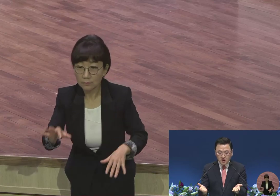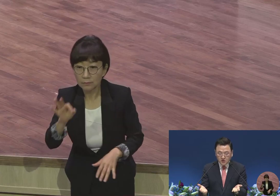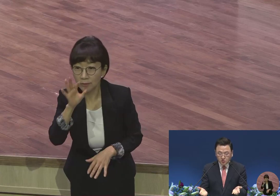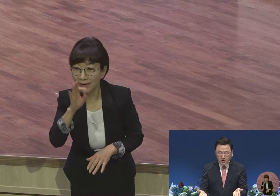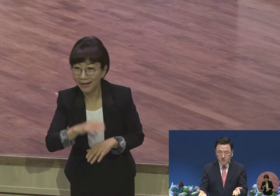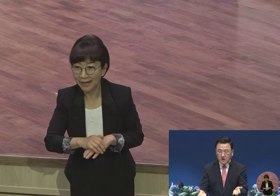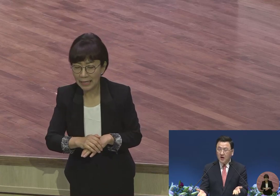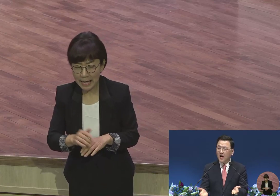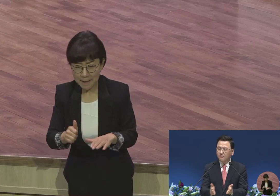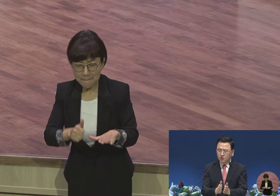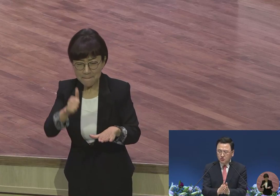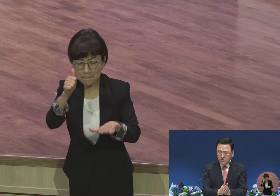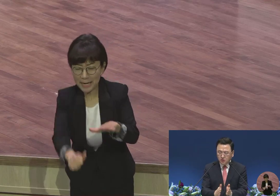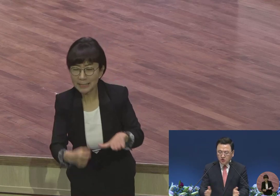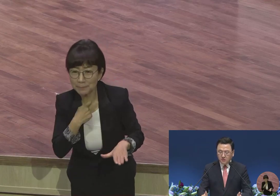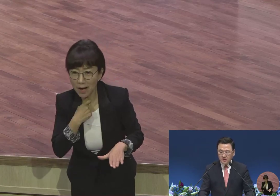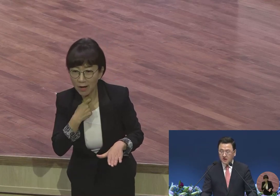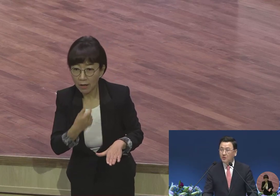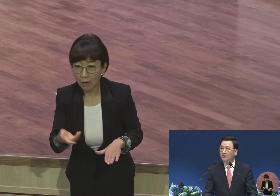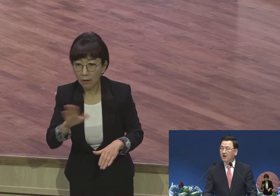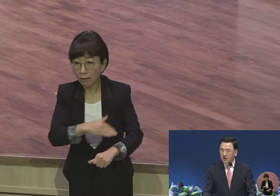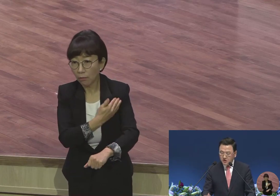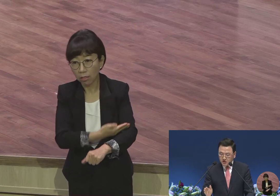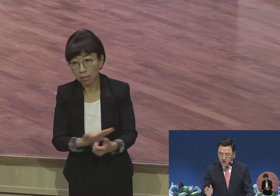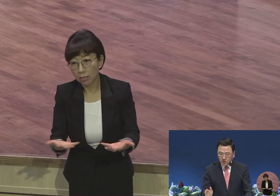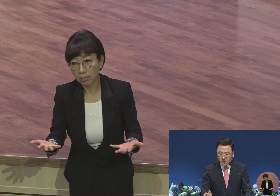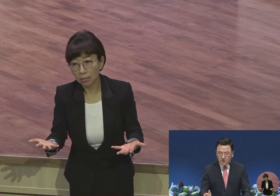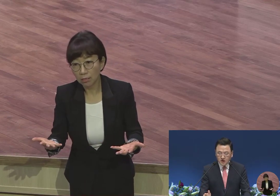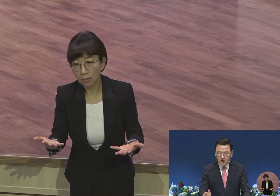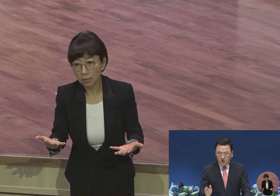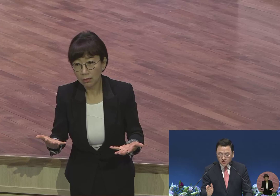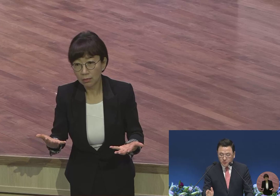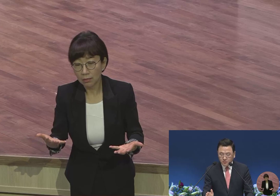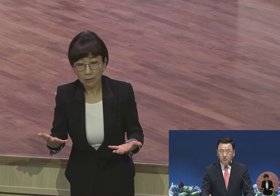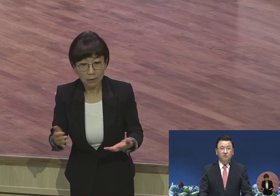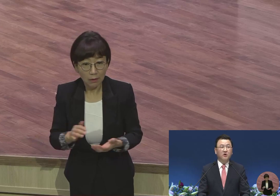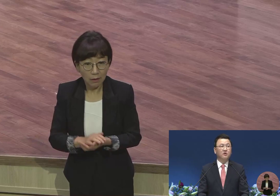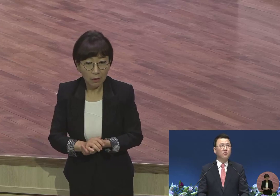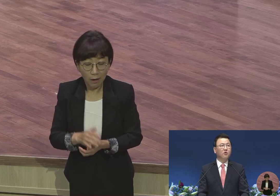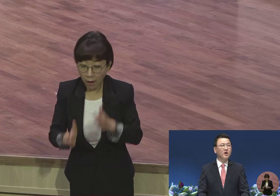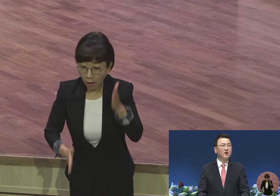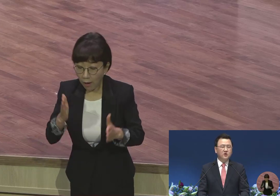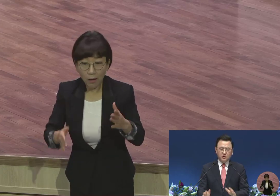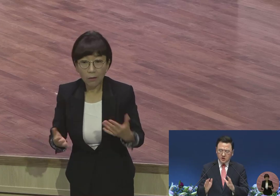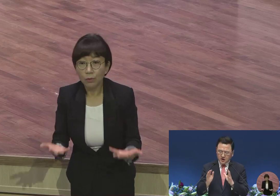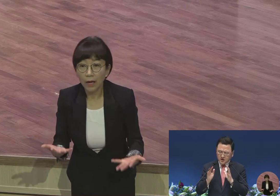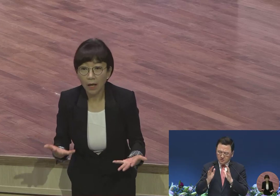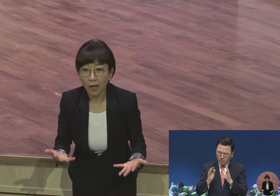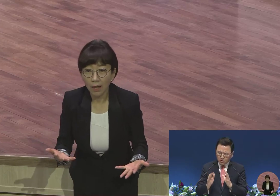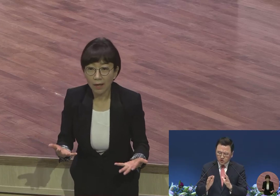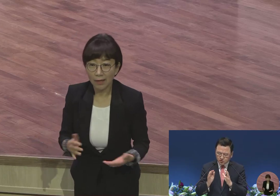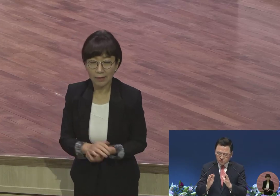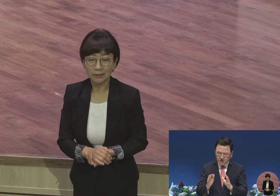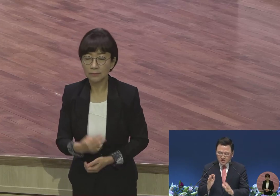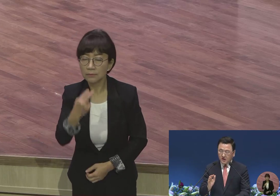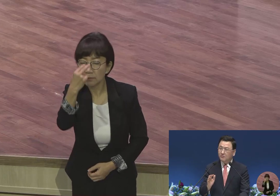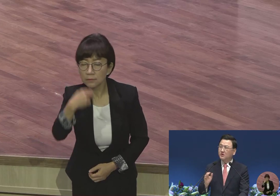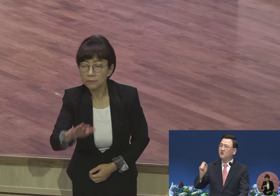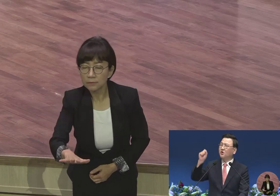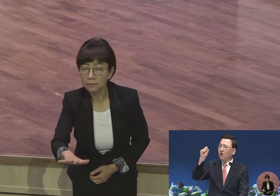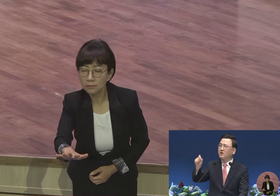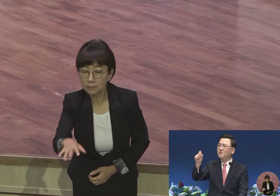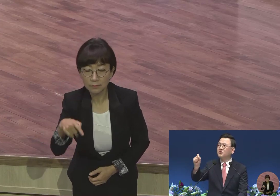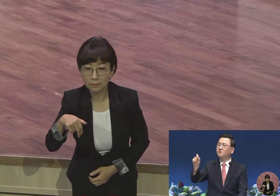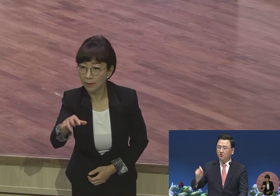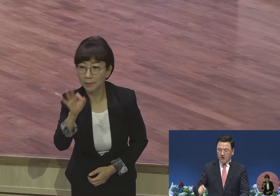있는데 생각도 있는데 아무 능력이 없는 사람입니다. 그림의 떡입니다. 그럼에도 불구하고 그곳에 모인 수많은